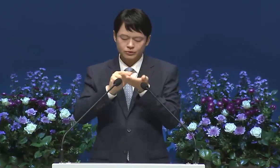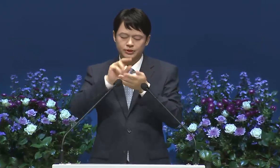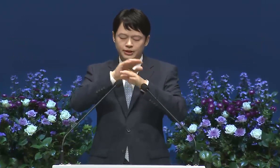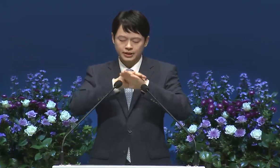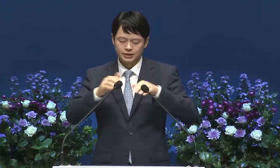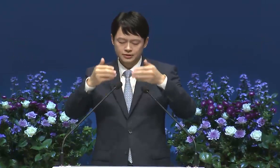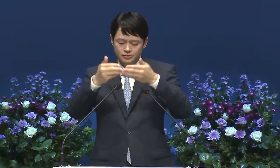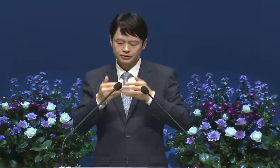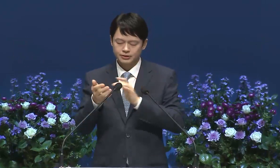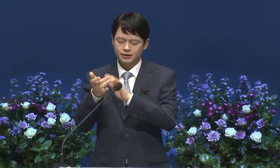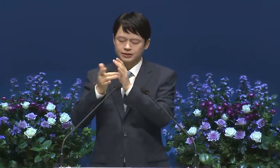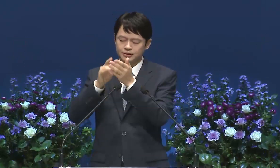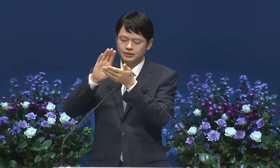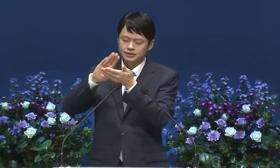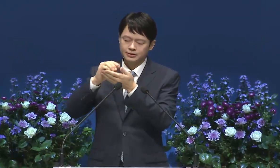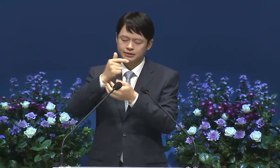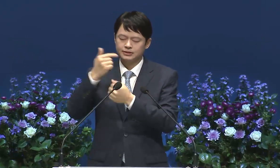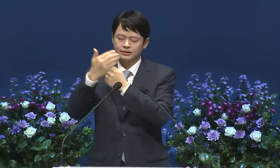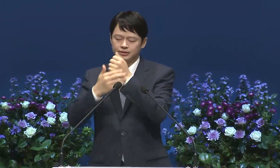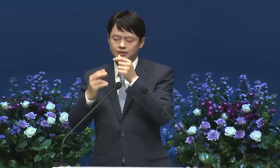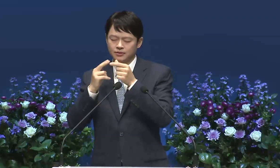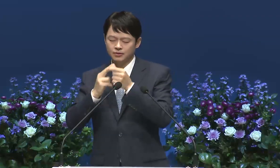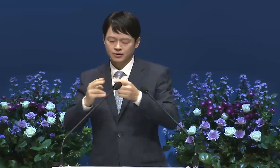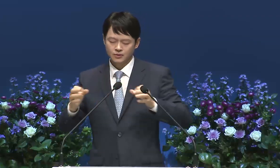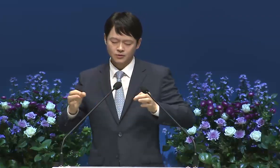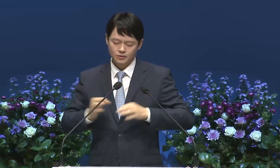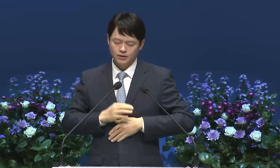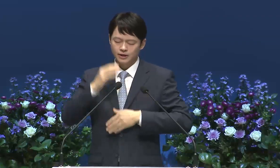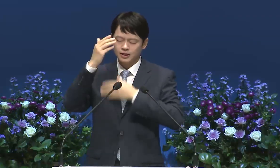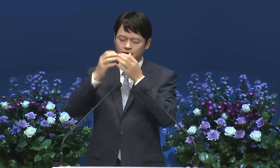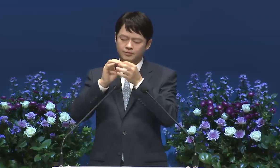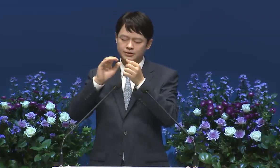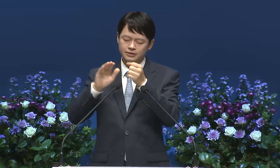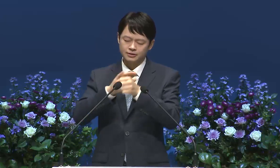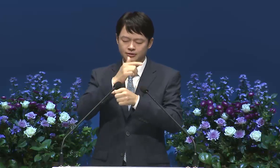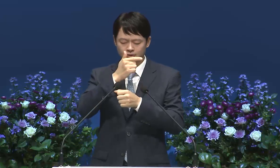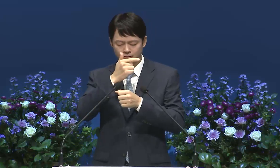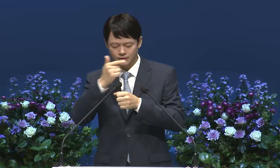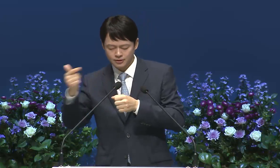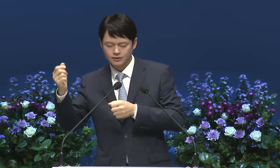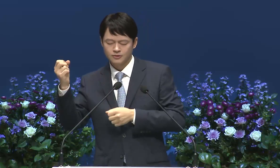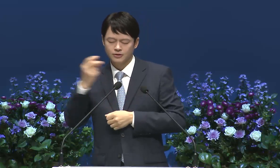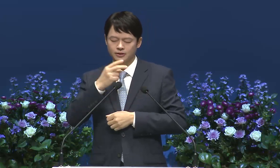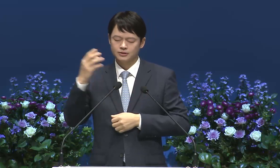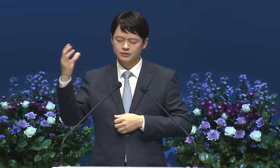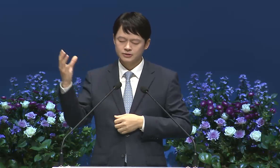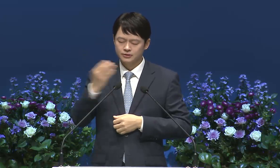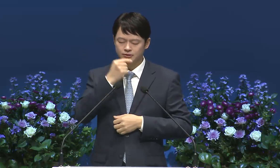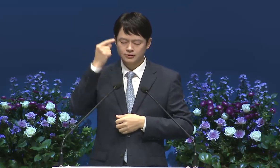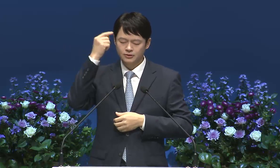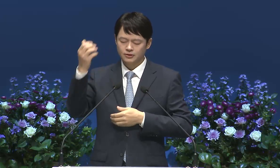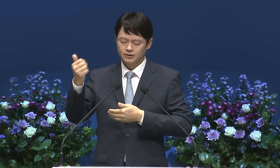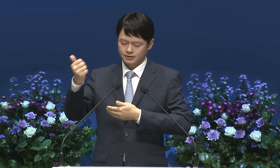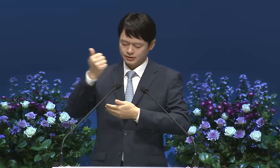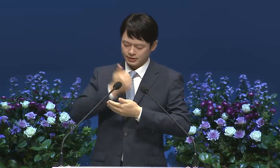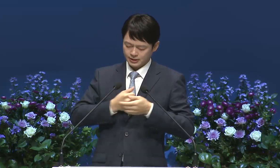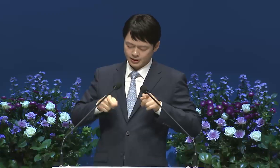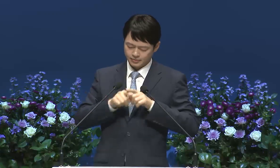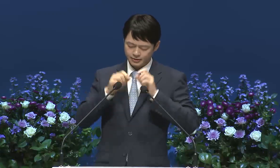우리 인생의 모든 문제를 해결해 주신 예수 그리스도의 크신 은혜와 놀라우신 사랑과 성령님의